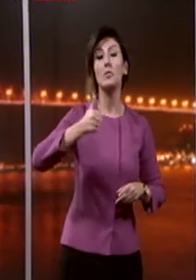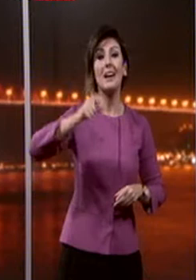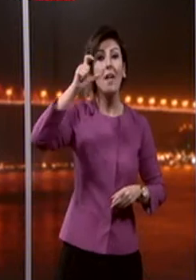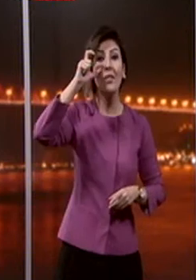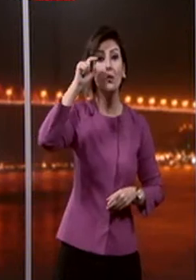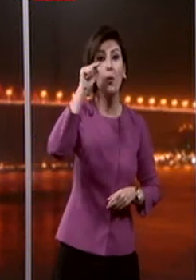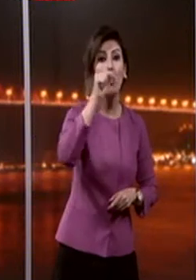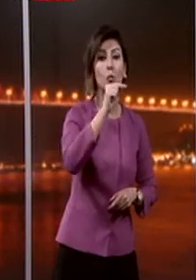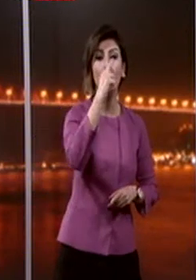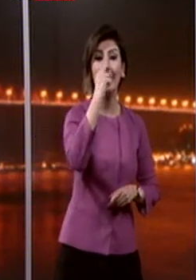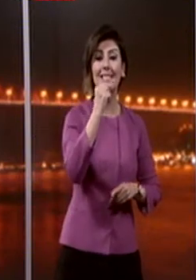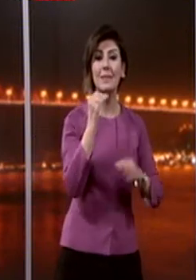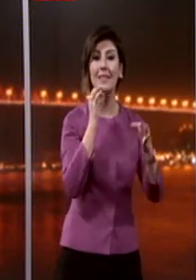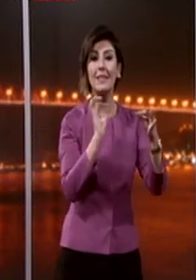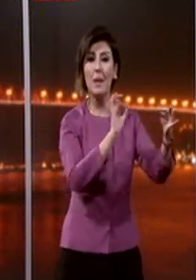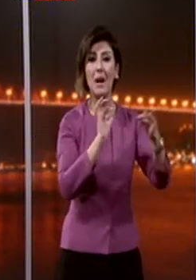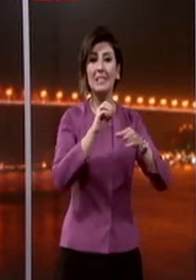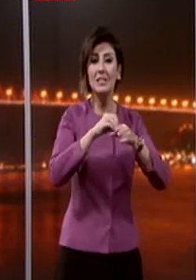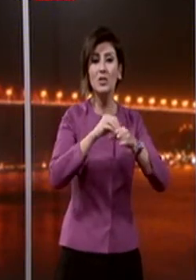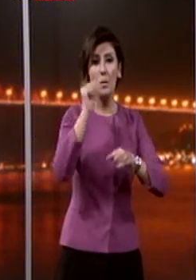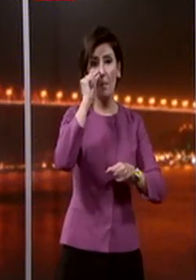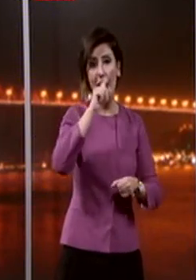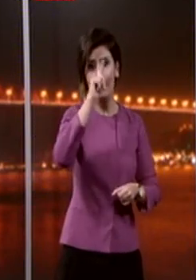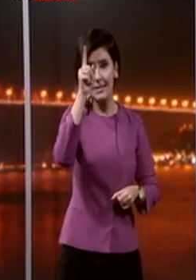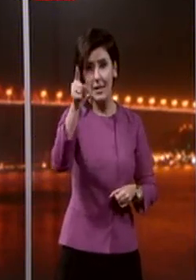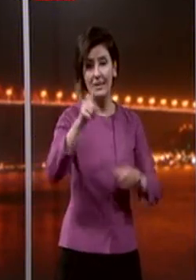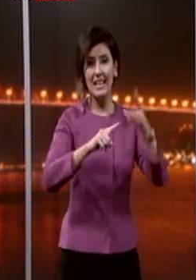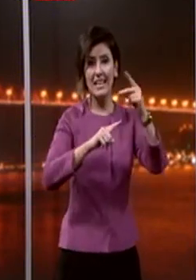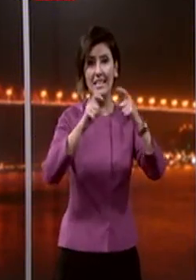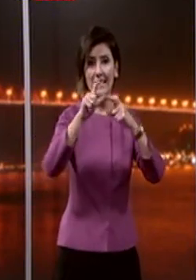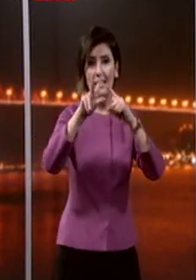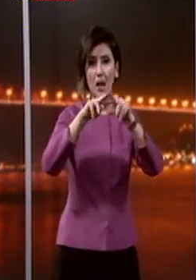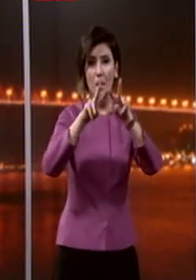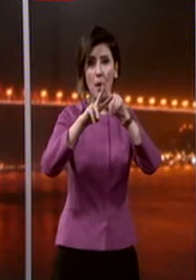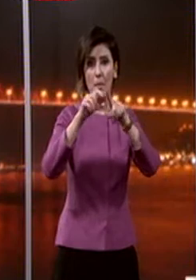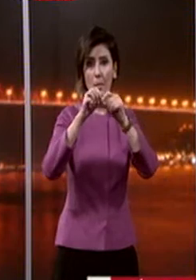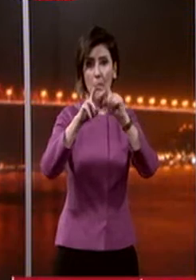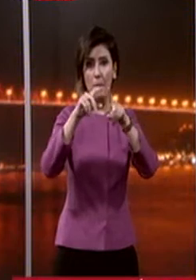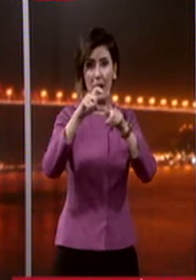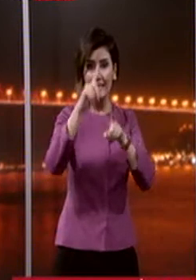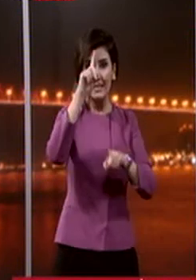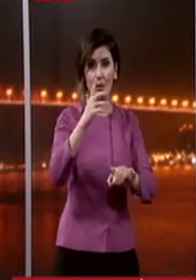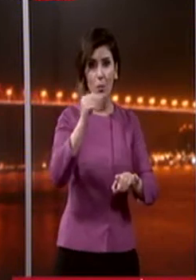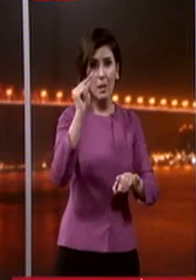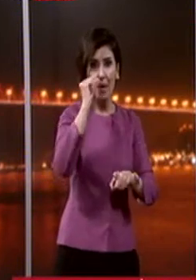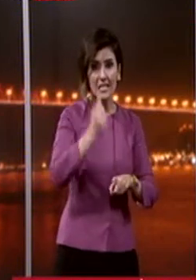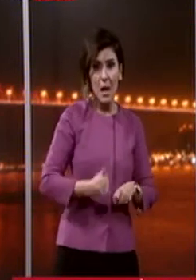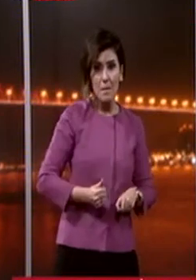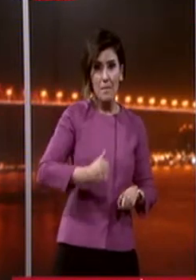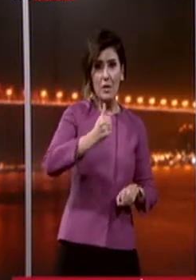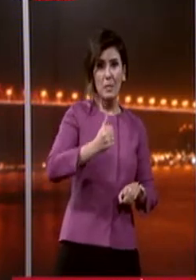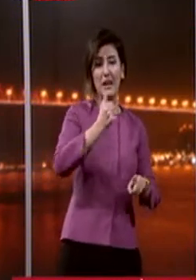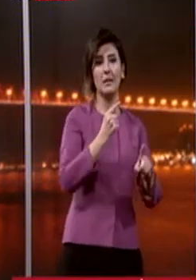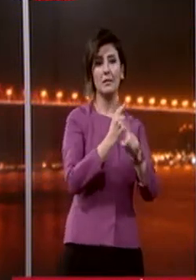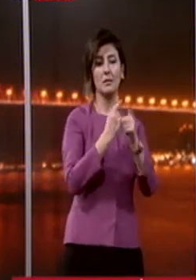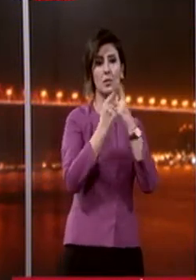Başbakan Ahmet Davutoğlu resmi temaslarda bulunmak üzere Pakistan'da. İslamabad'da ilk olarak Pakistan Başbakanı Nawaz